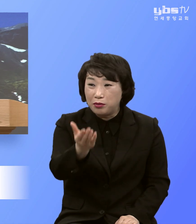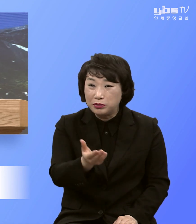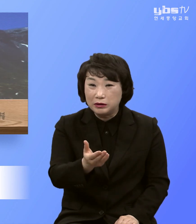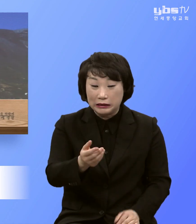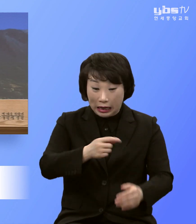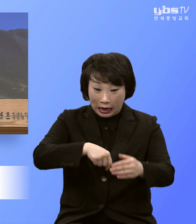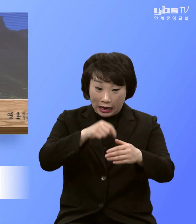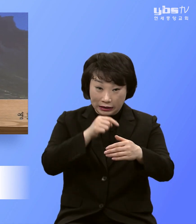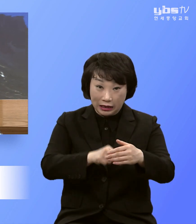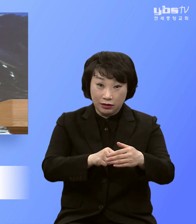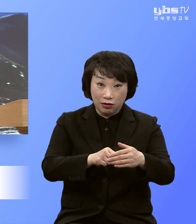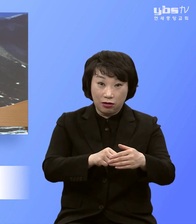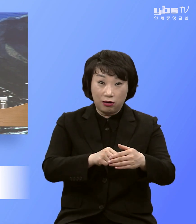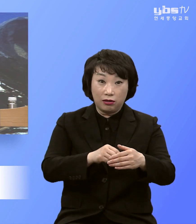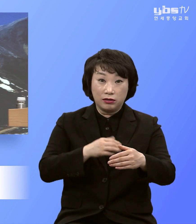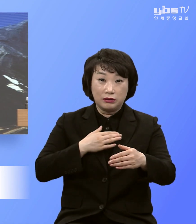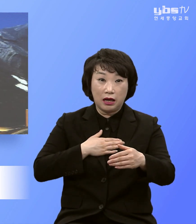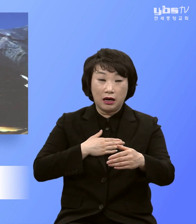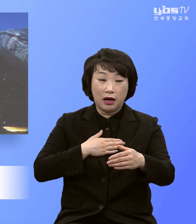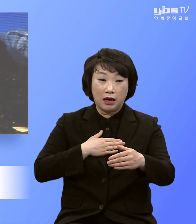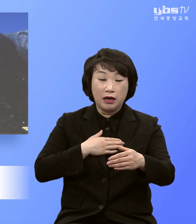내 속에서